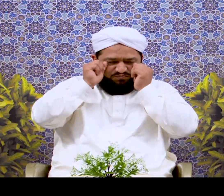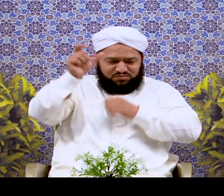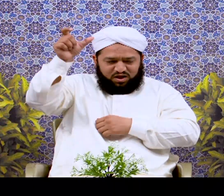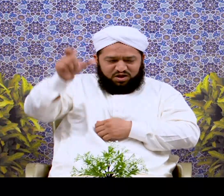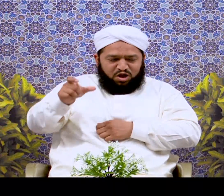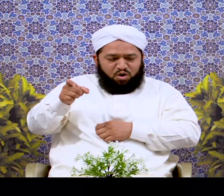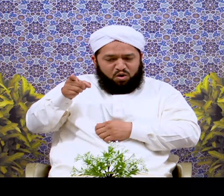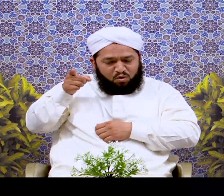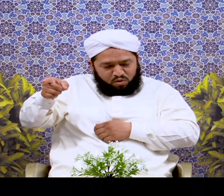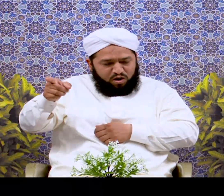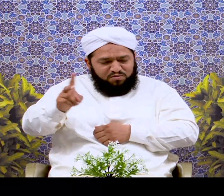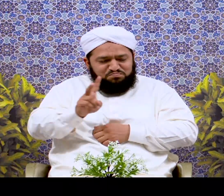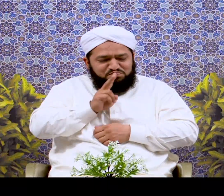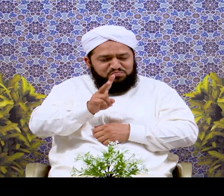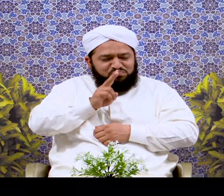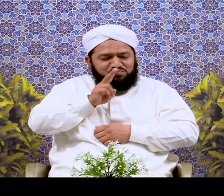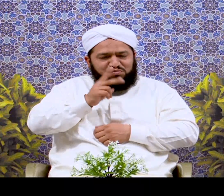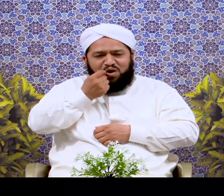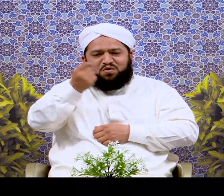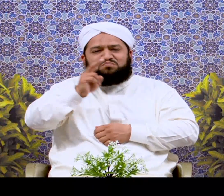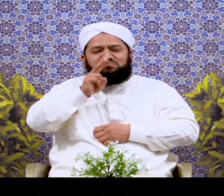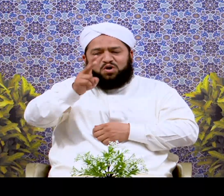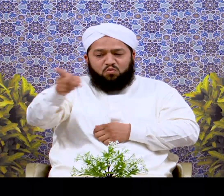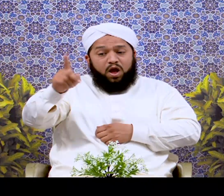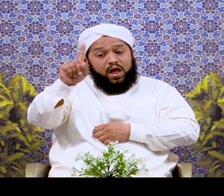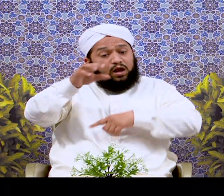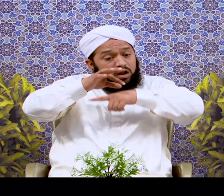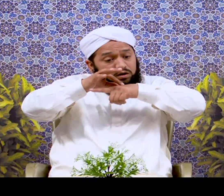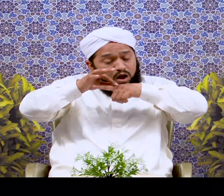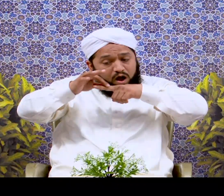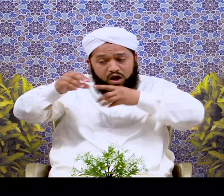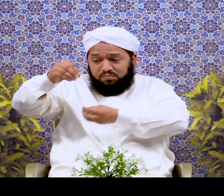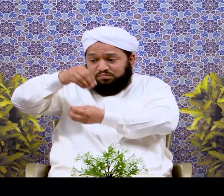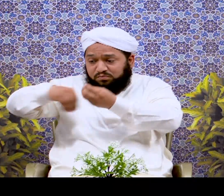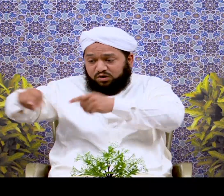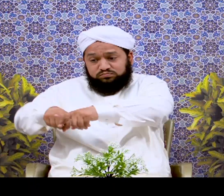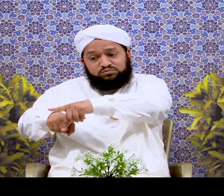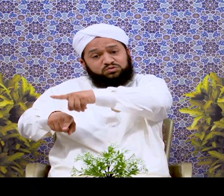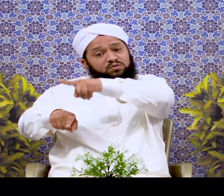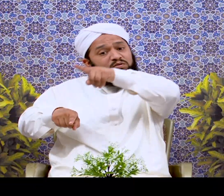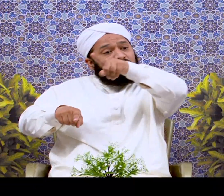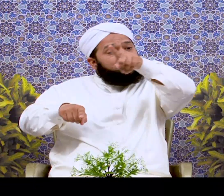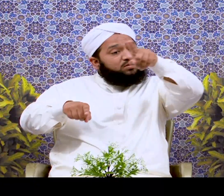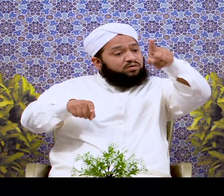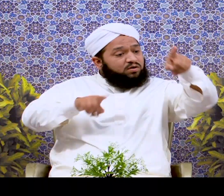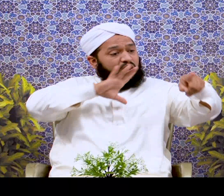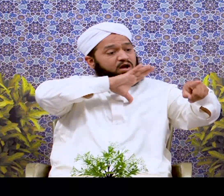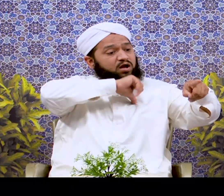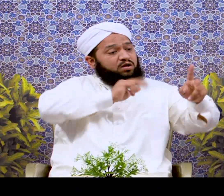وآلہ وصحبہ وسلم کا کہنا ہے کہ وہ ایک روز رات کے وقت مکہ مکرمہ سے چلے اور مسجد اقصیٰ